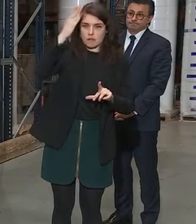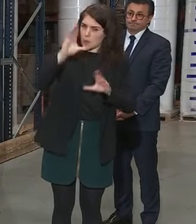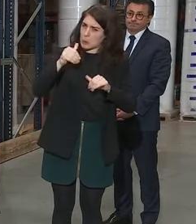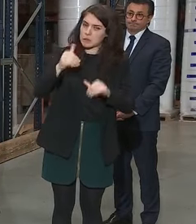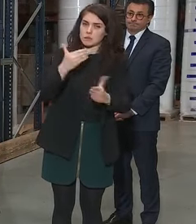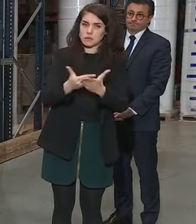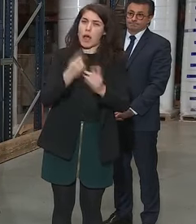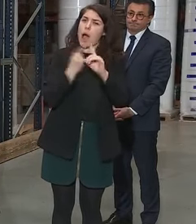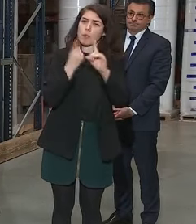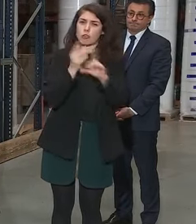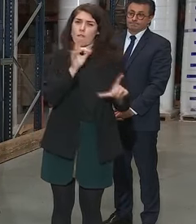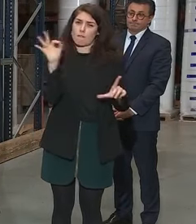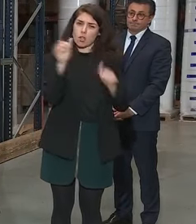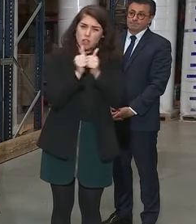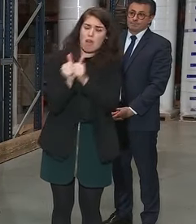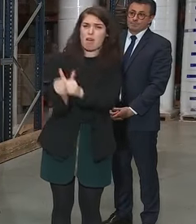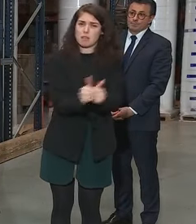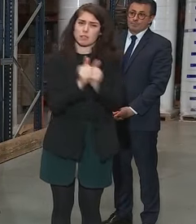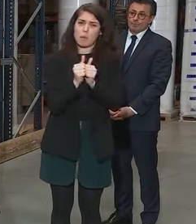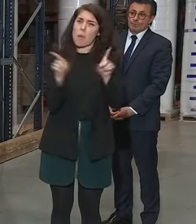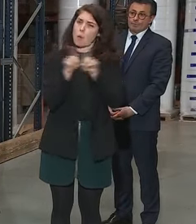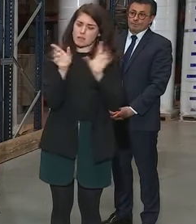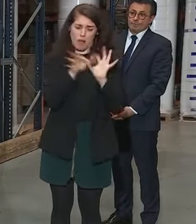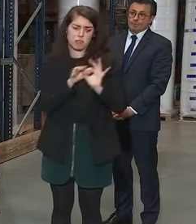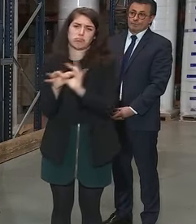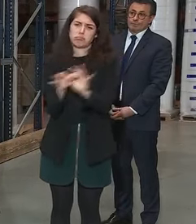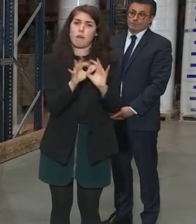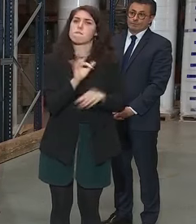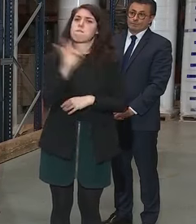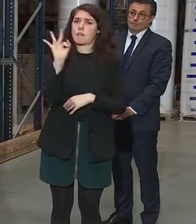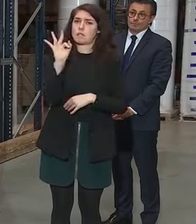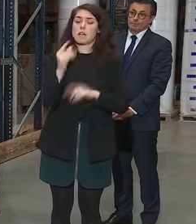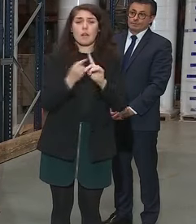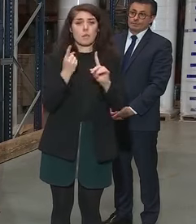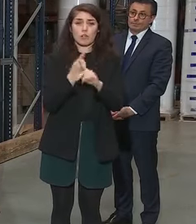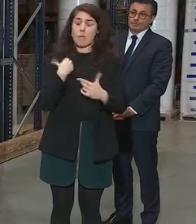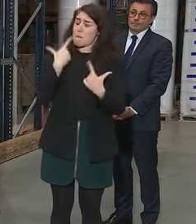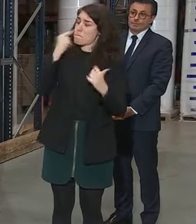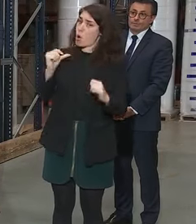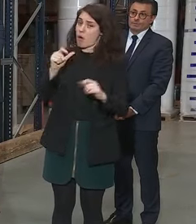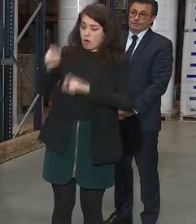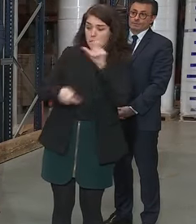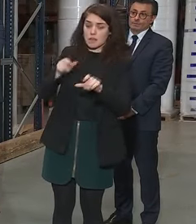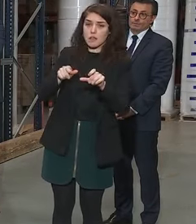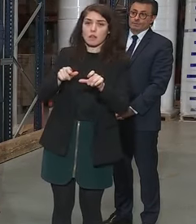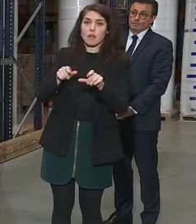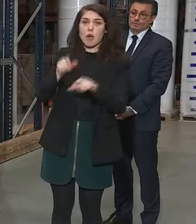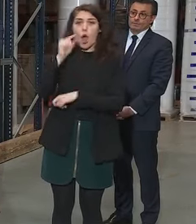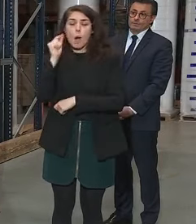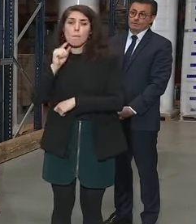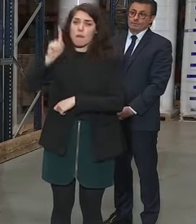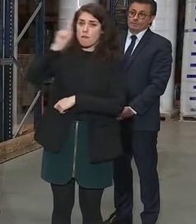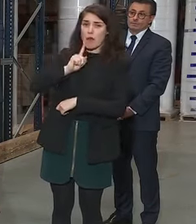et solidarité. Car cela ne serait pas possible sans l'engagement de femmes et d'hommes qui ne comptent pas leurs